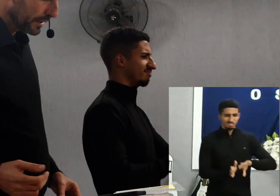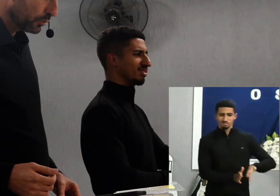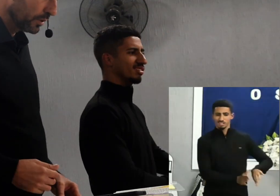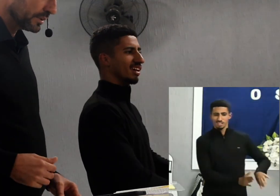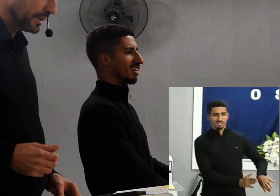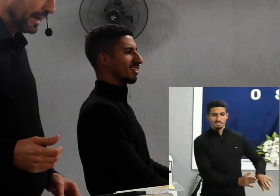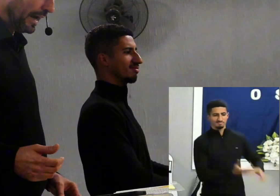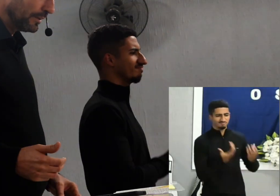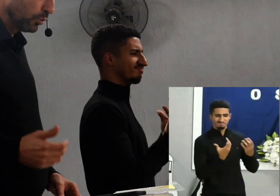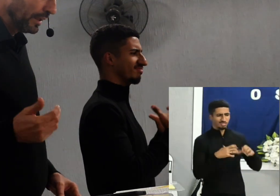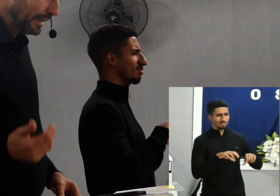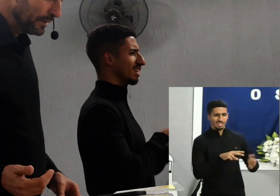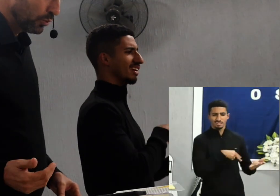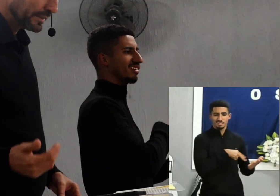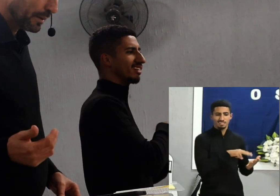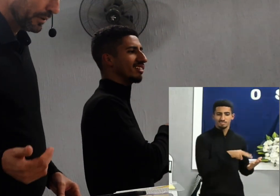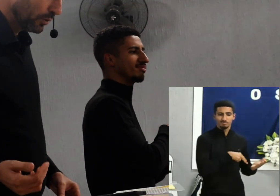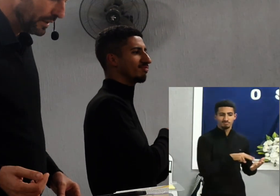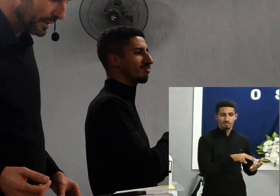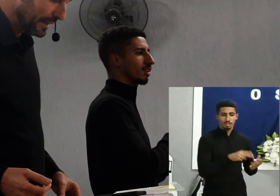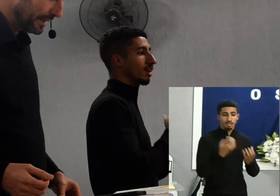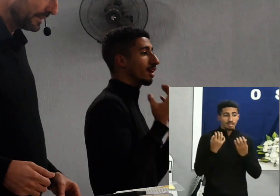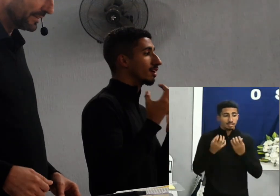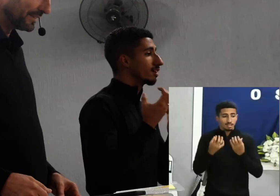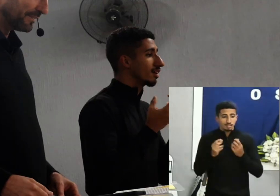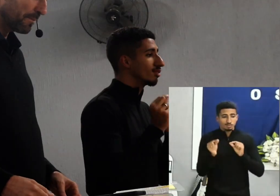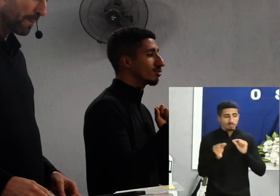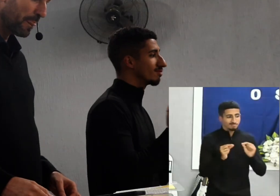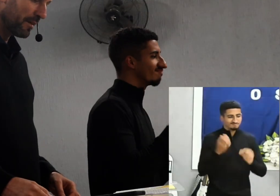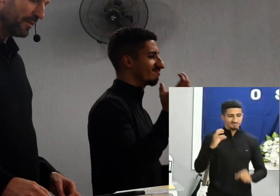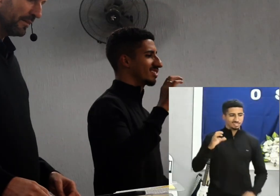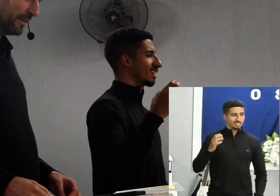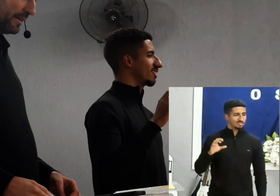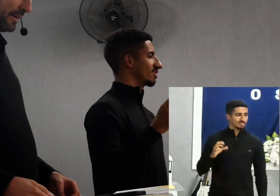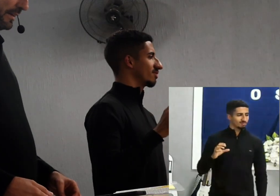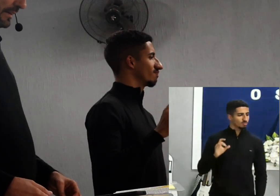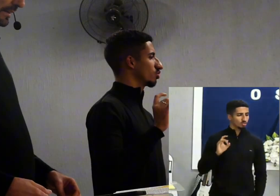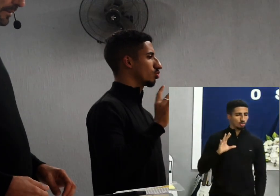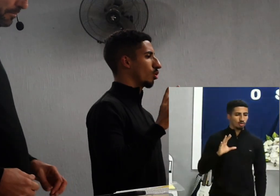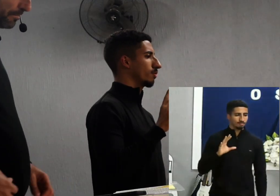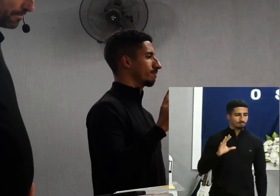suas criaturas, anulando a sabedoria delas.